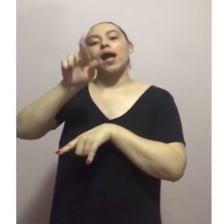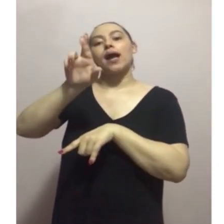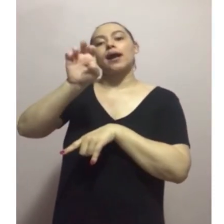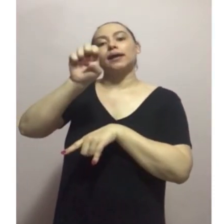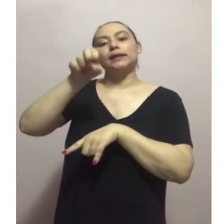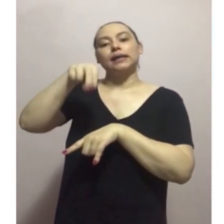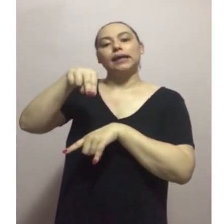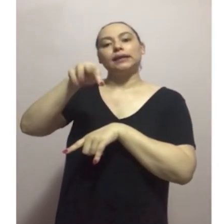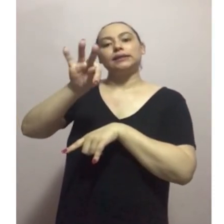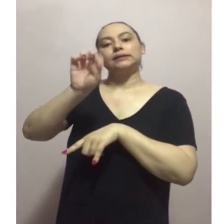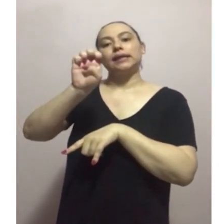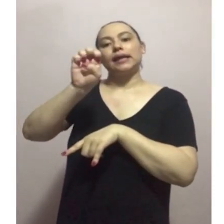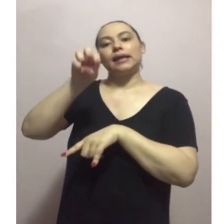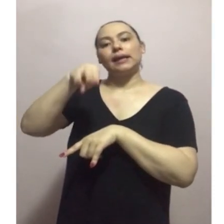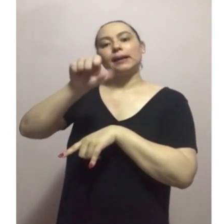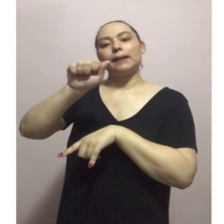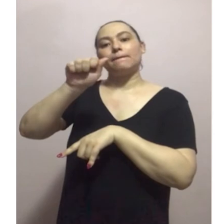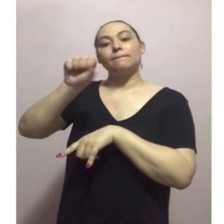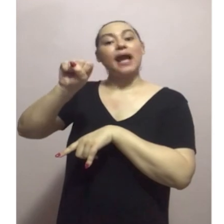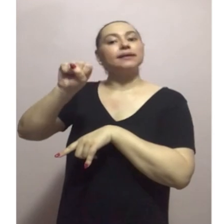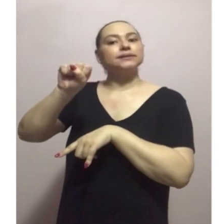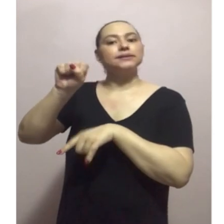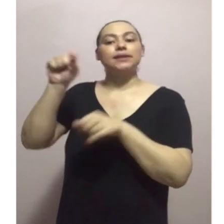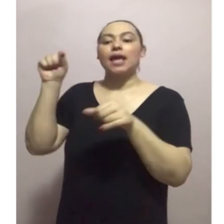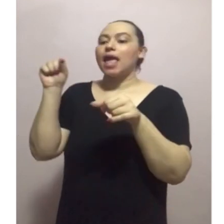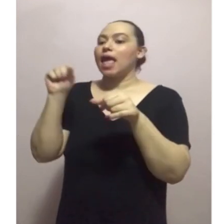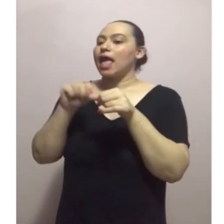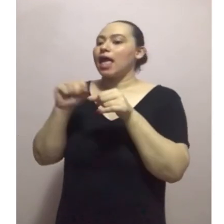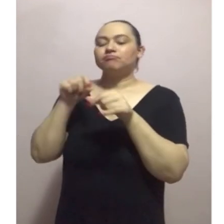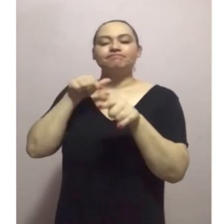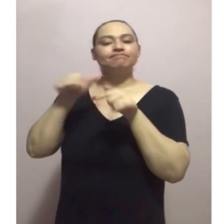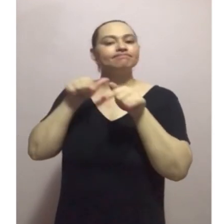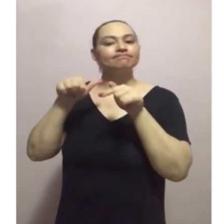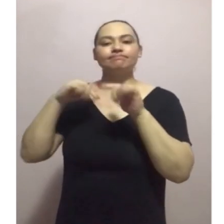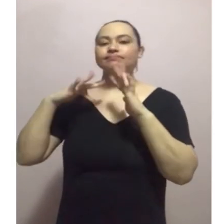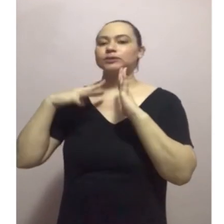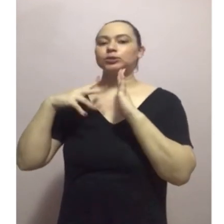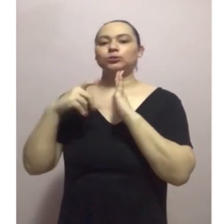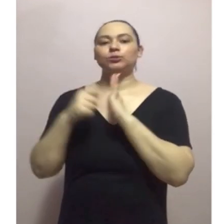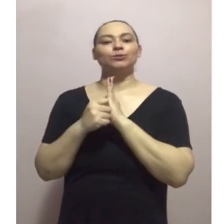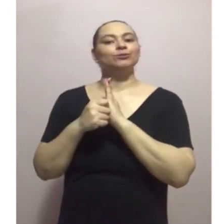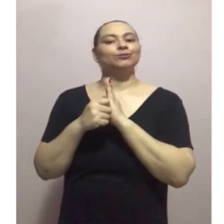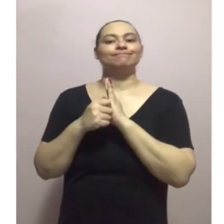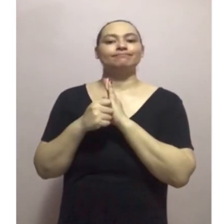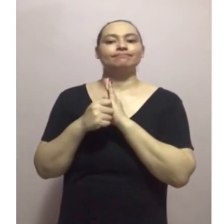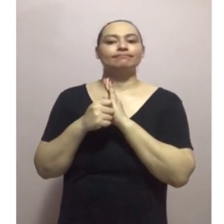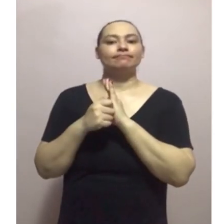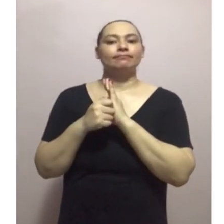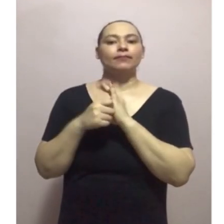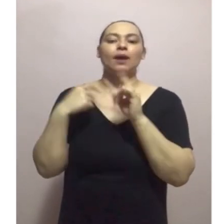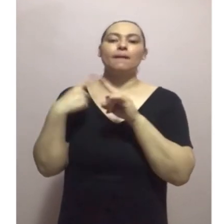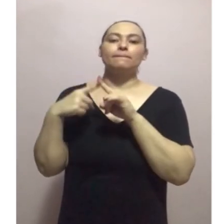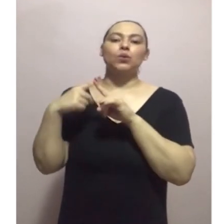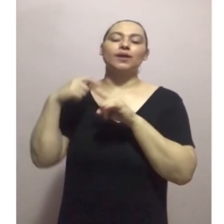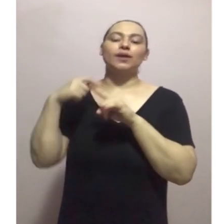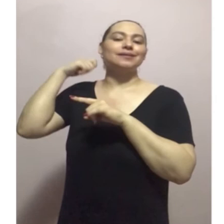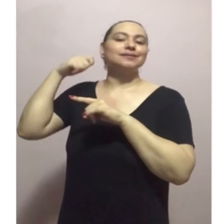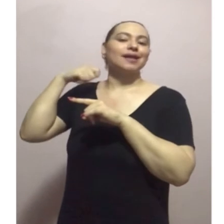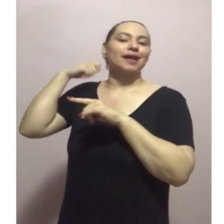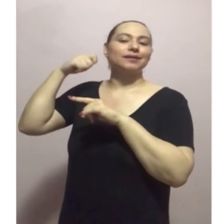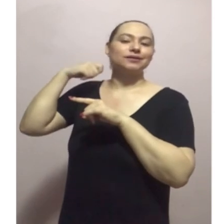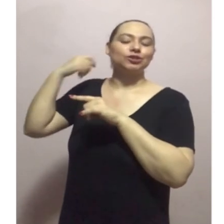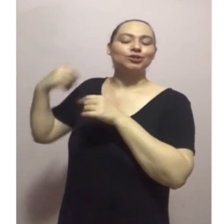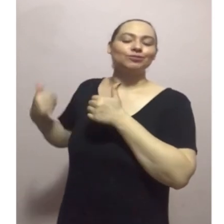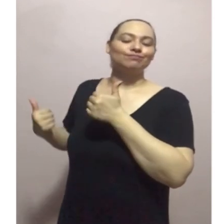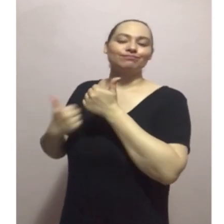Quarentemas, que realmente é um trabalho feito por todos, que de alguma forma o artista que está confinado, ele tendo